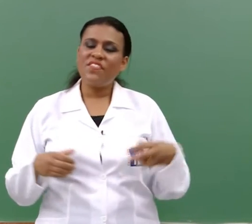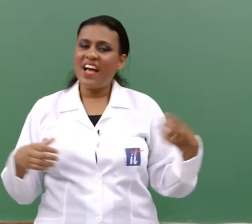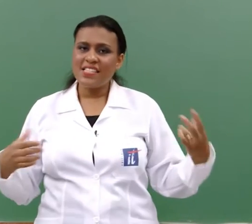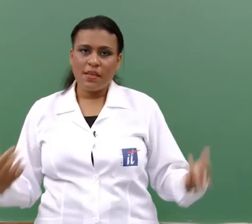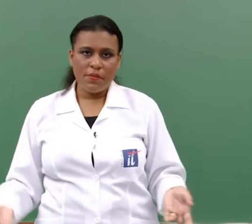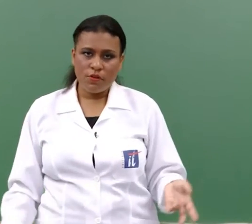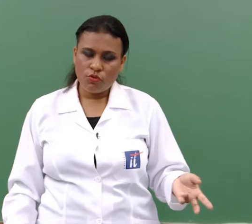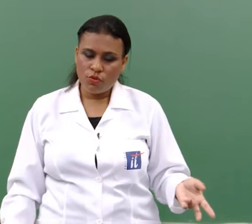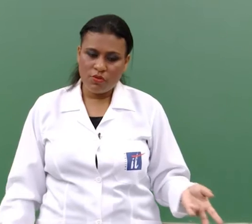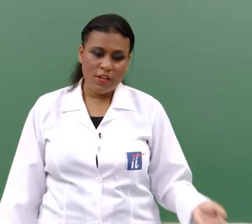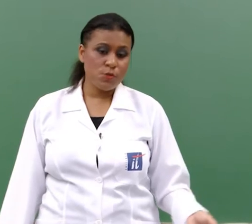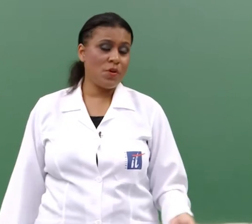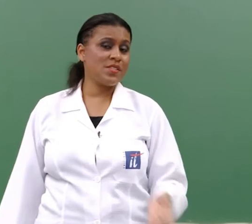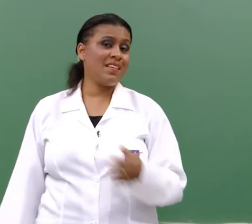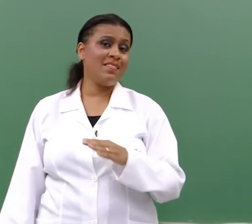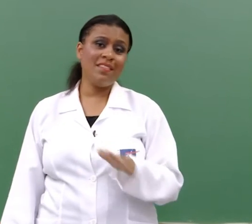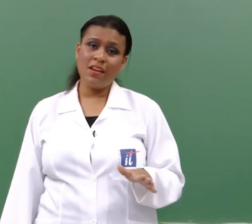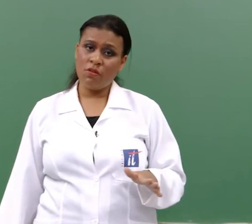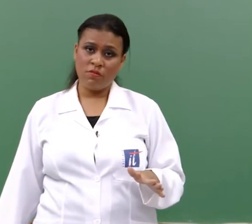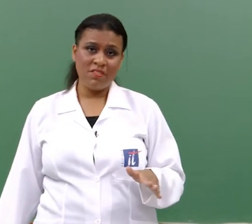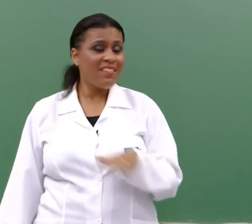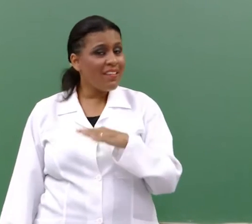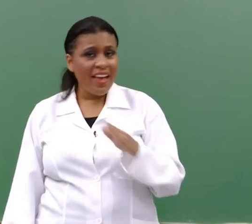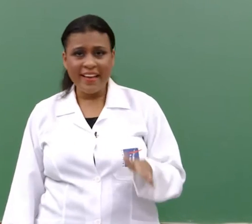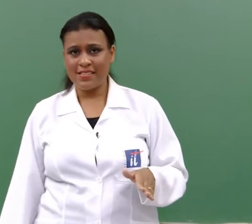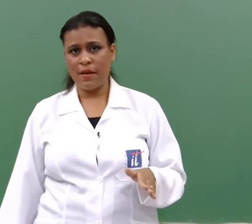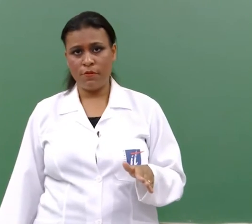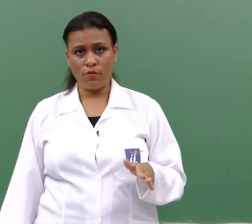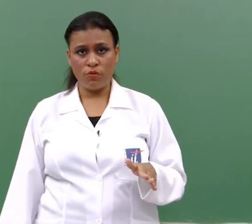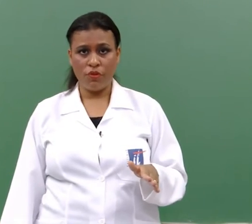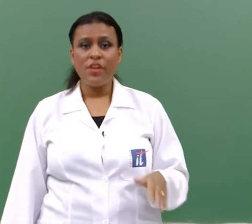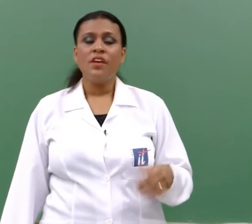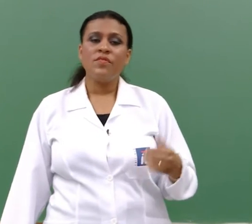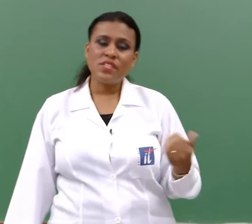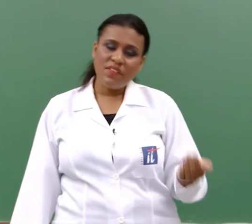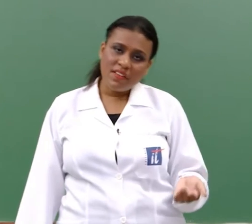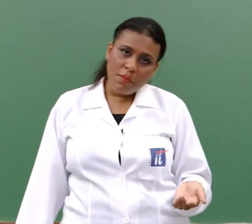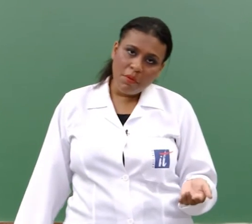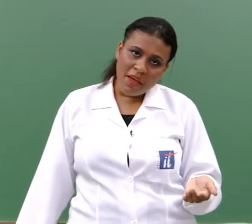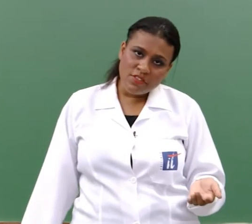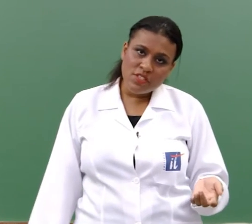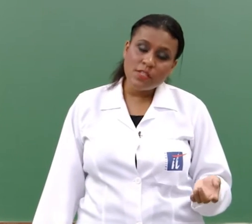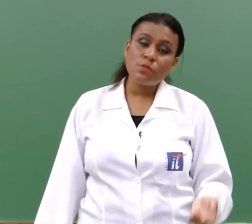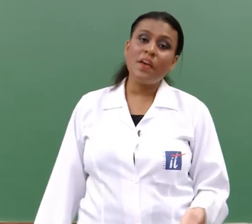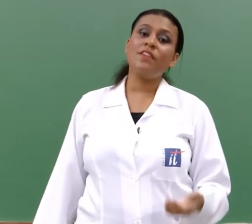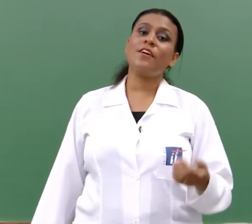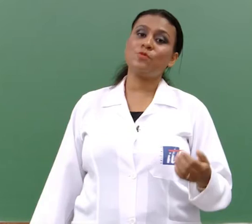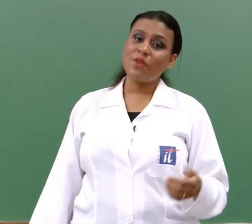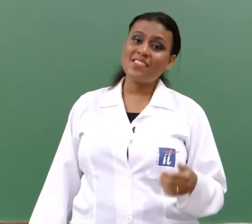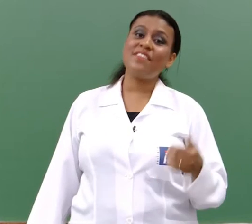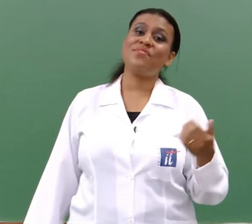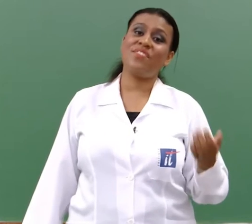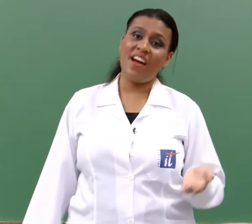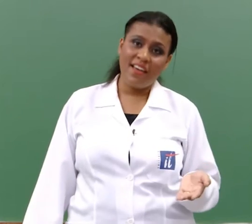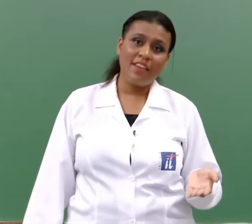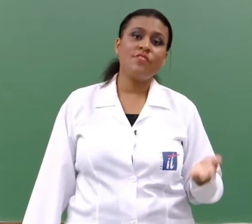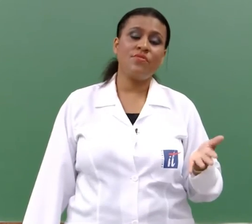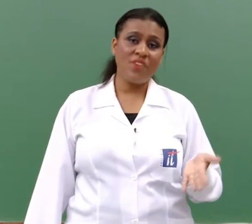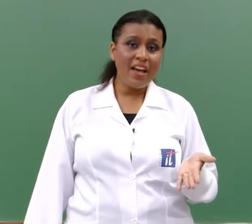vai saber tudo? A resposta é não, ninguém sabe tudo. Você vai ter momentos de desespero? A resposta é vai